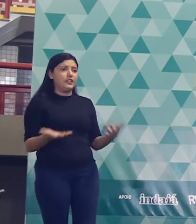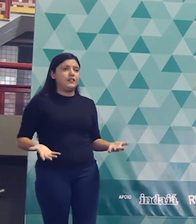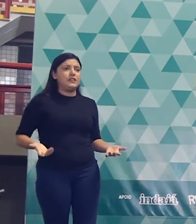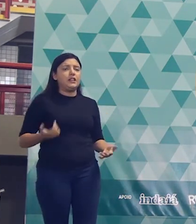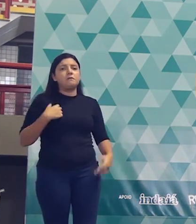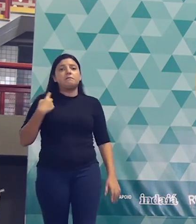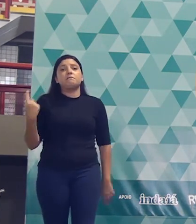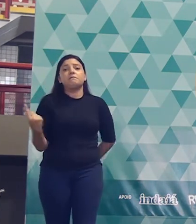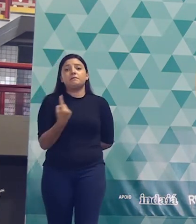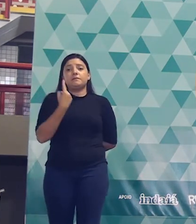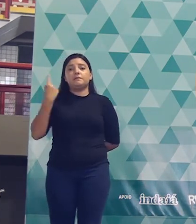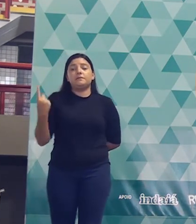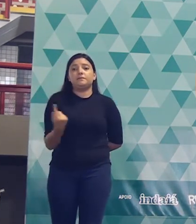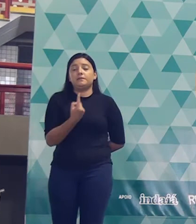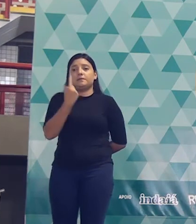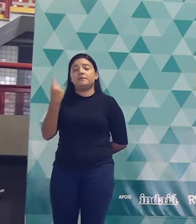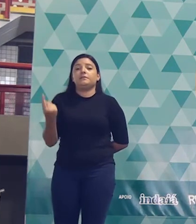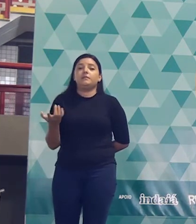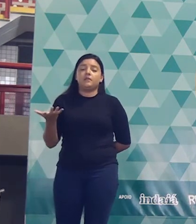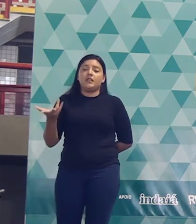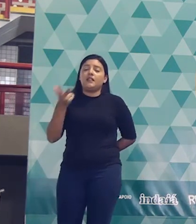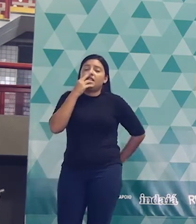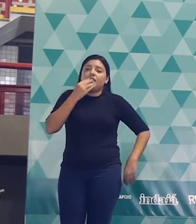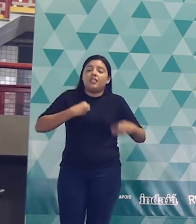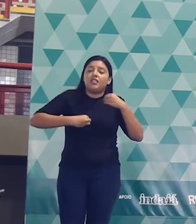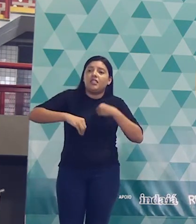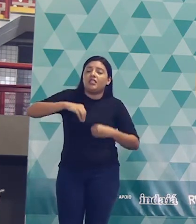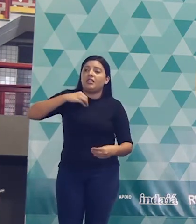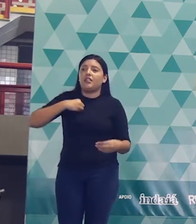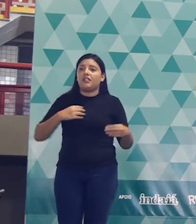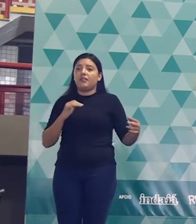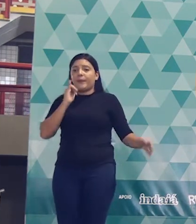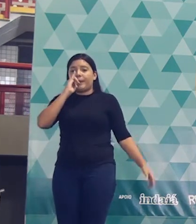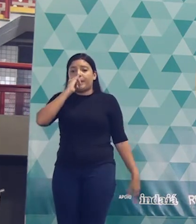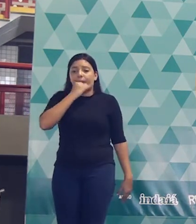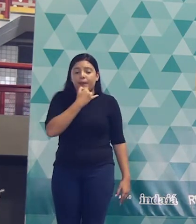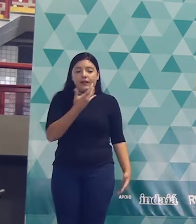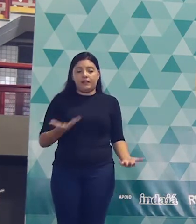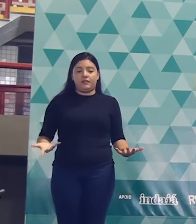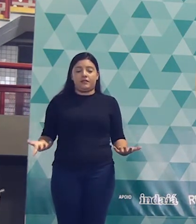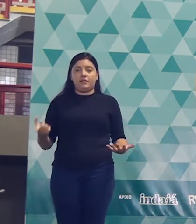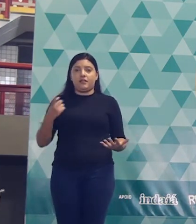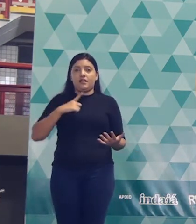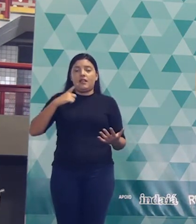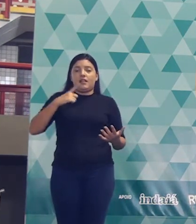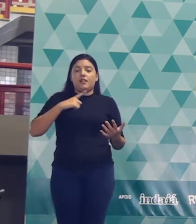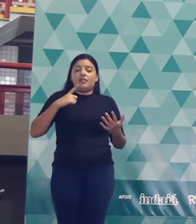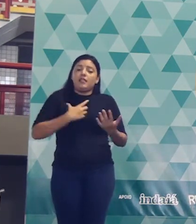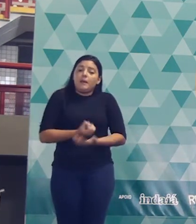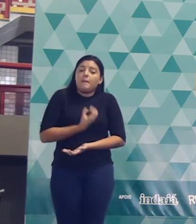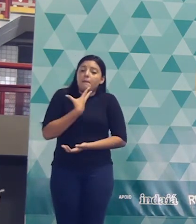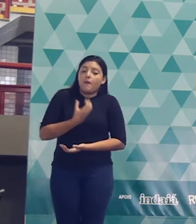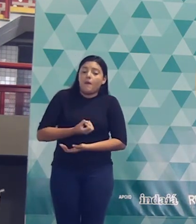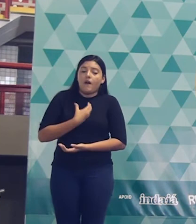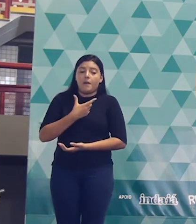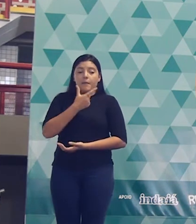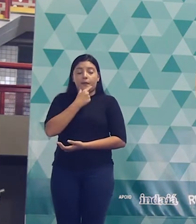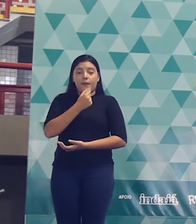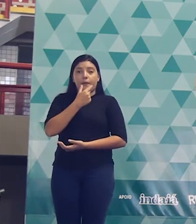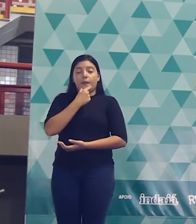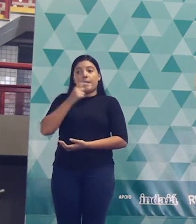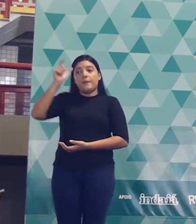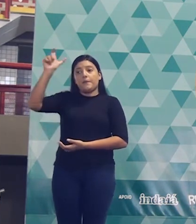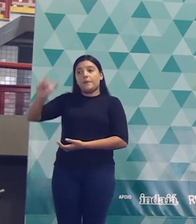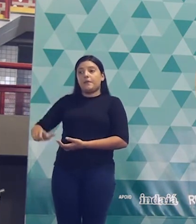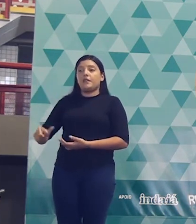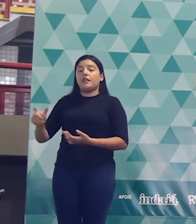sozinho. Nessa sua angústia, nessa sua crise existencial, ele escreve alguns poemas em que o escapismo